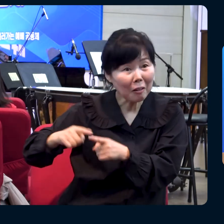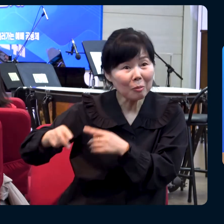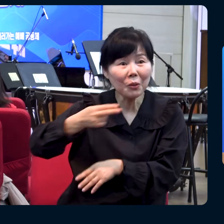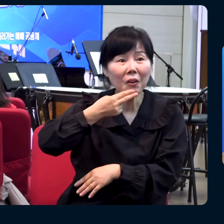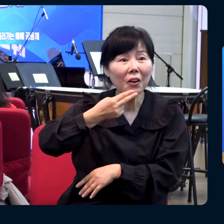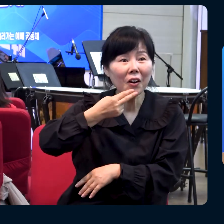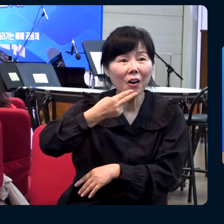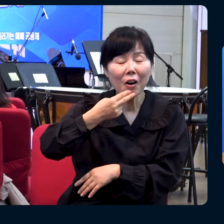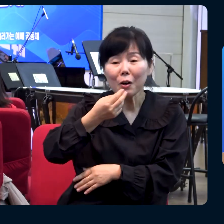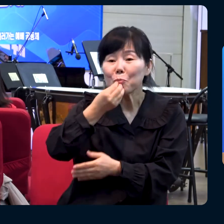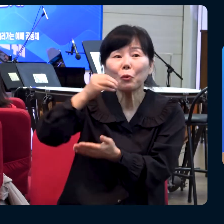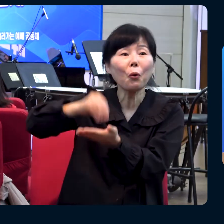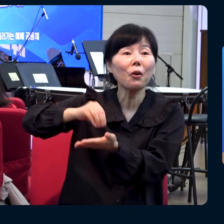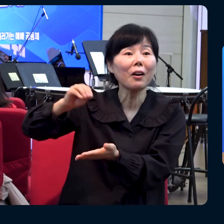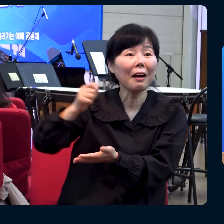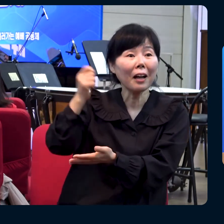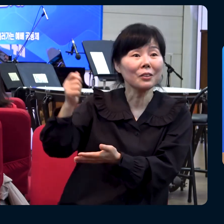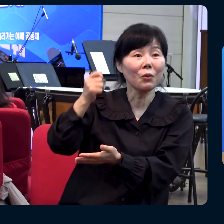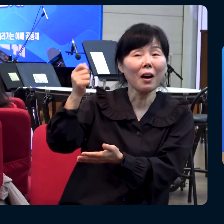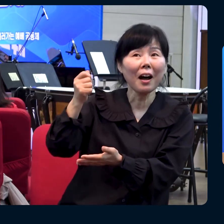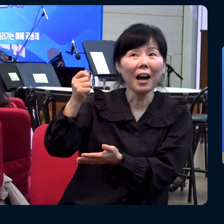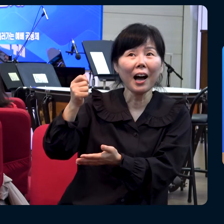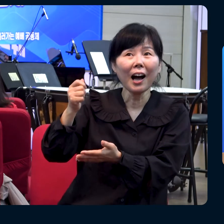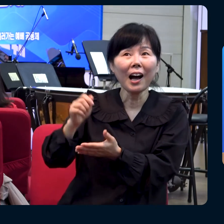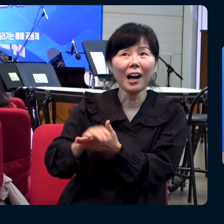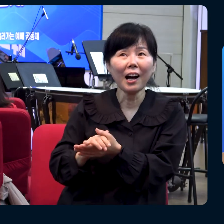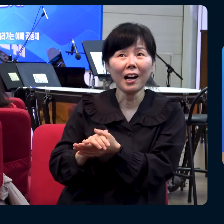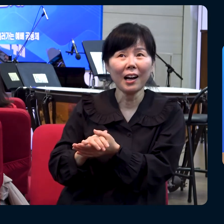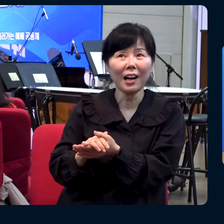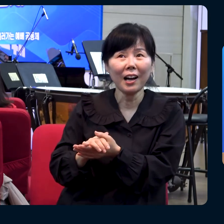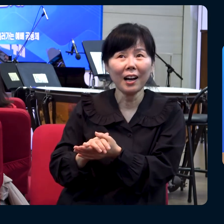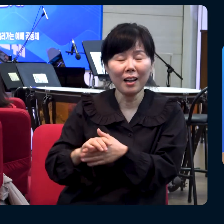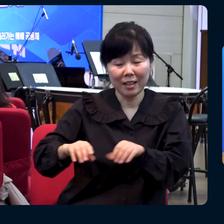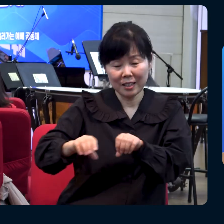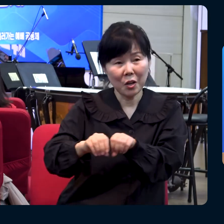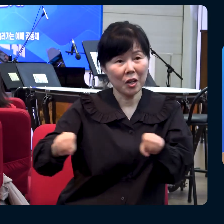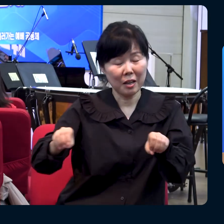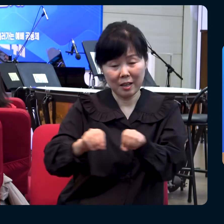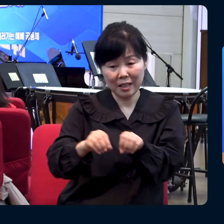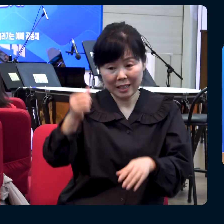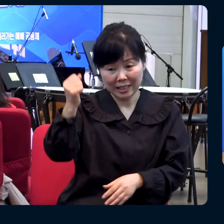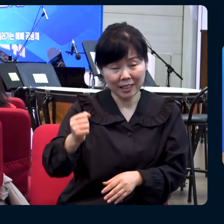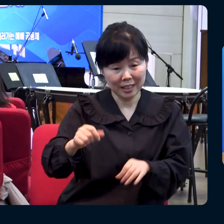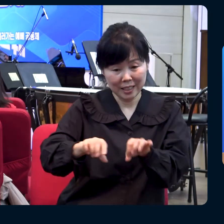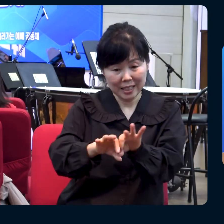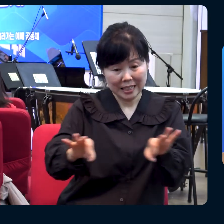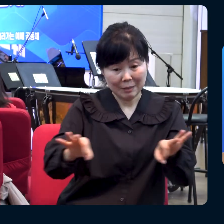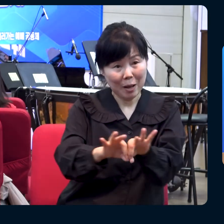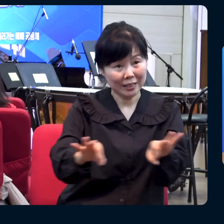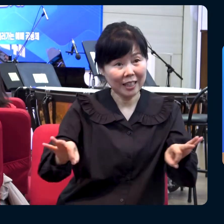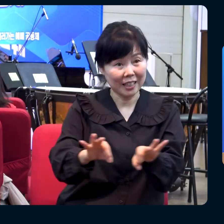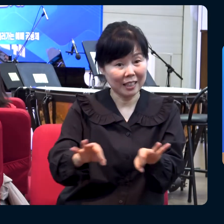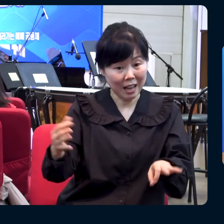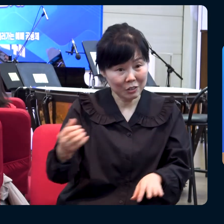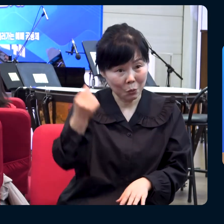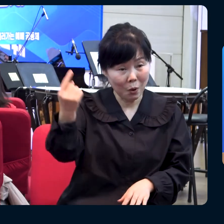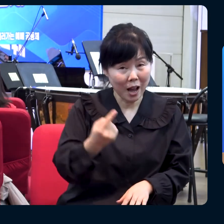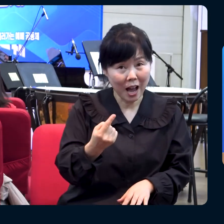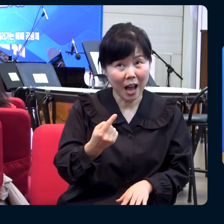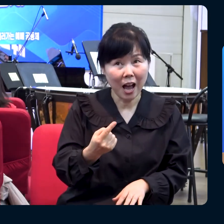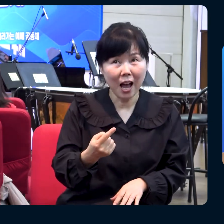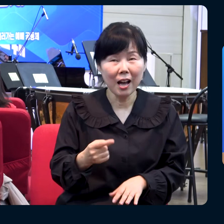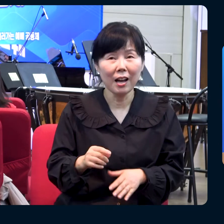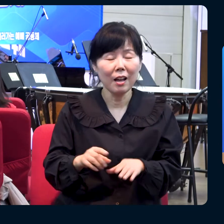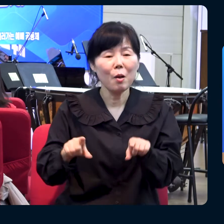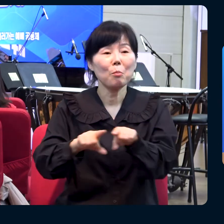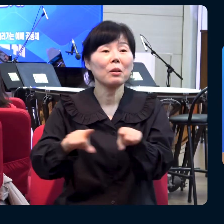들고 이제 갑옷을 나보고 다윗의 목 막대를 들고 나가는 거예요. 자기가 늘 쓰던 거 가지고 나가는 거예요. 그러니까 평상시에